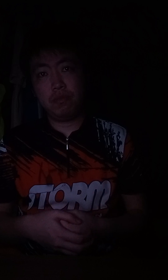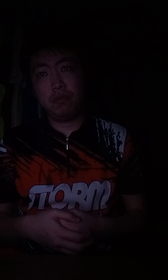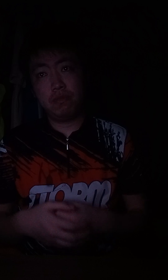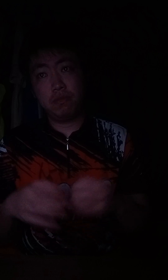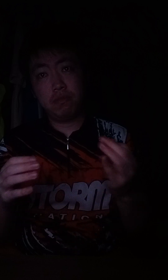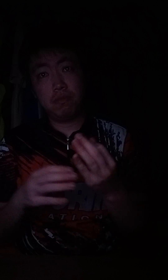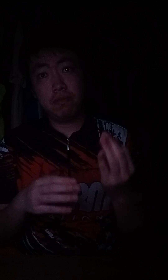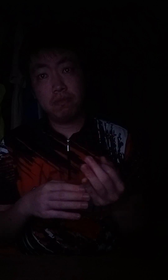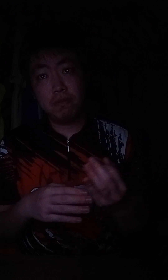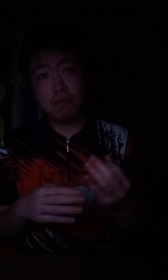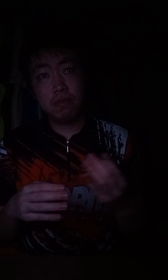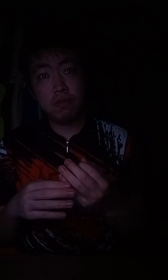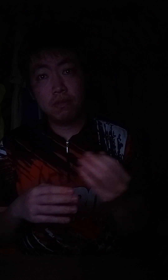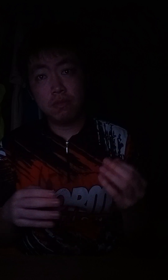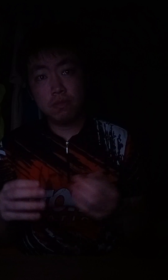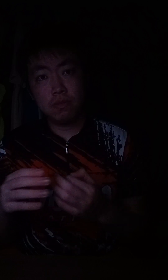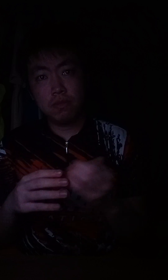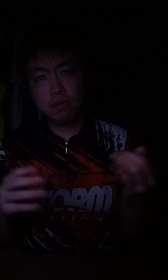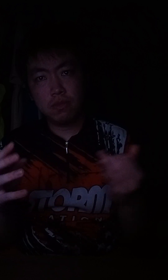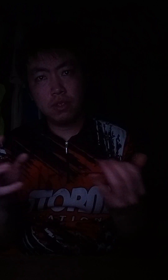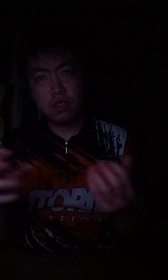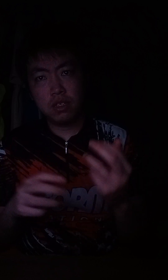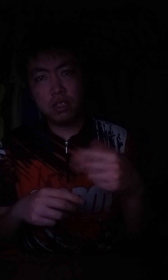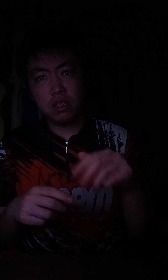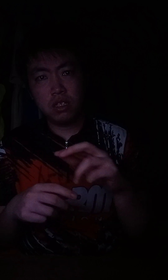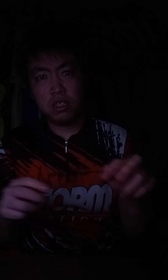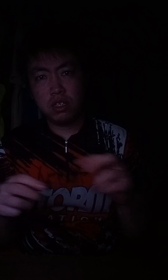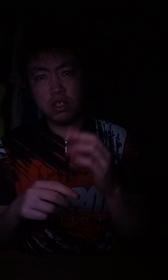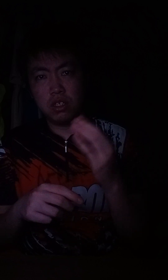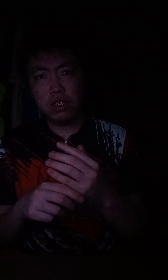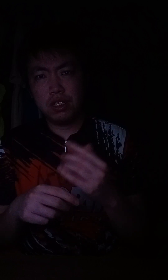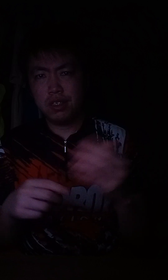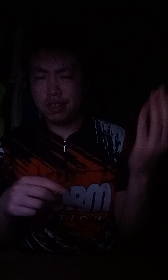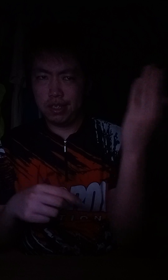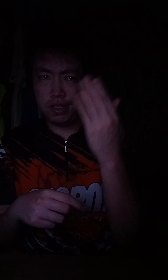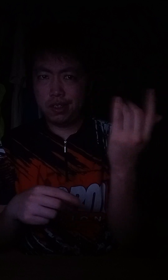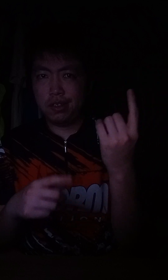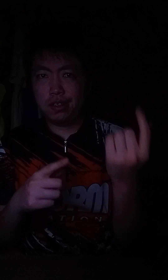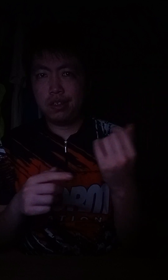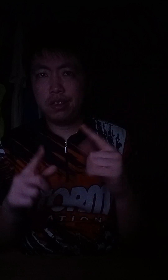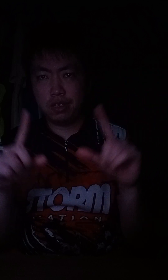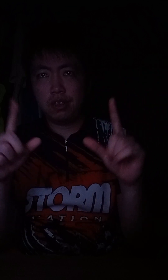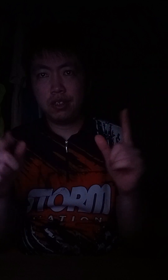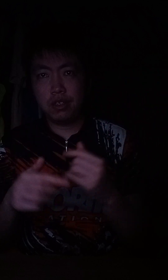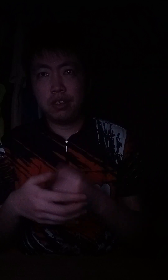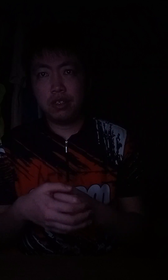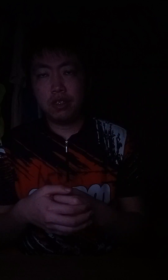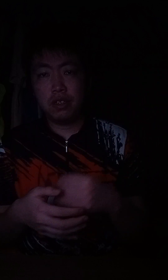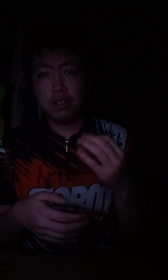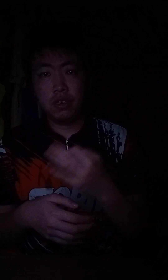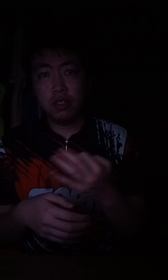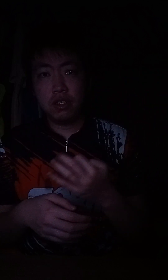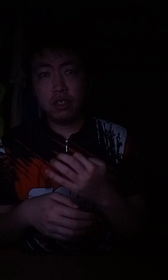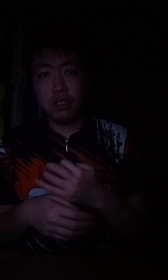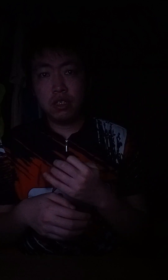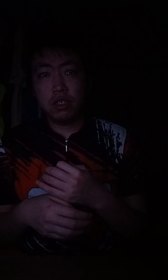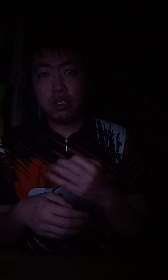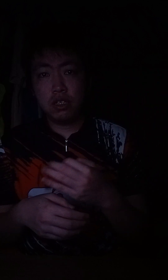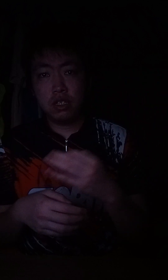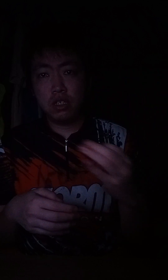새해부터는 전국 공중 화장실에 배변기 옆 휴지통이 사라집니다. 사용한 휴지는 그냥 변기에 버리면